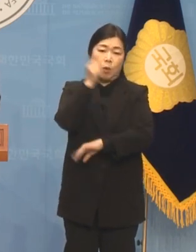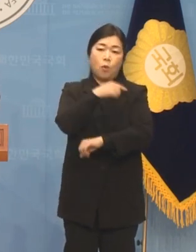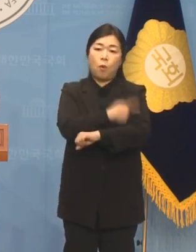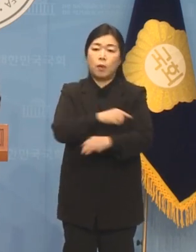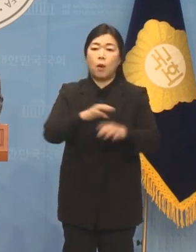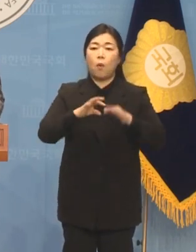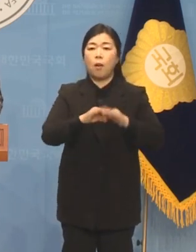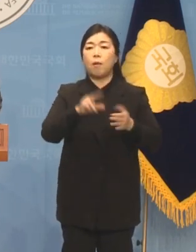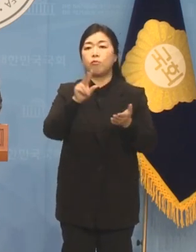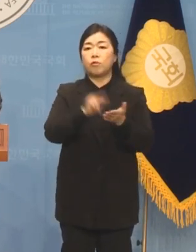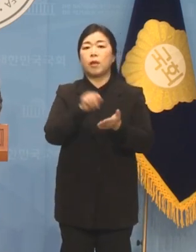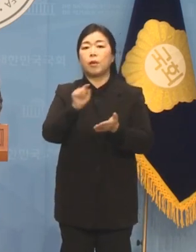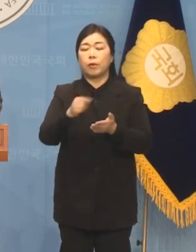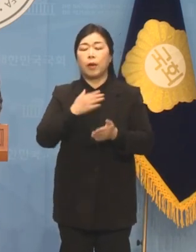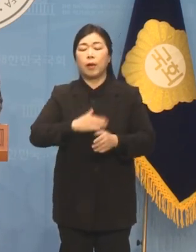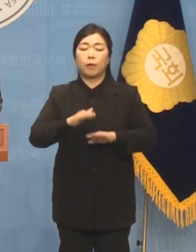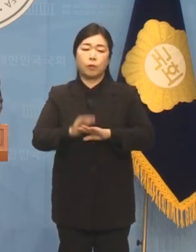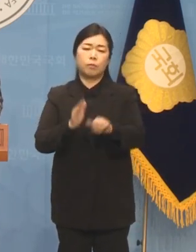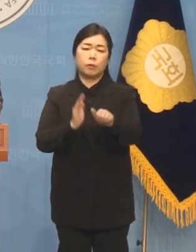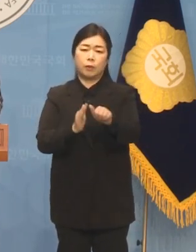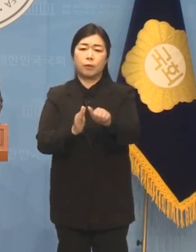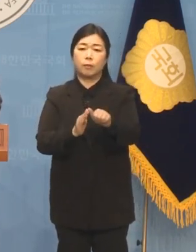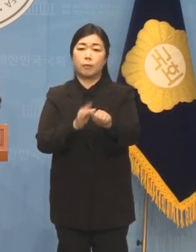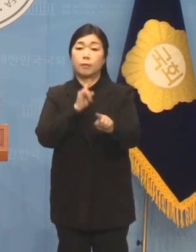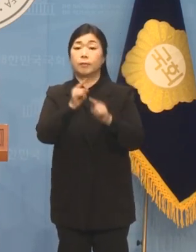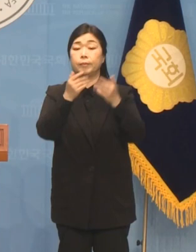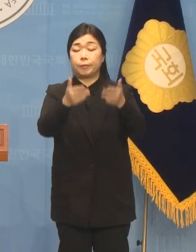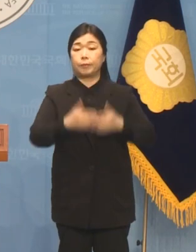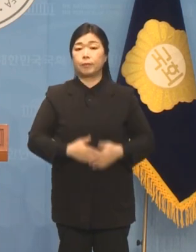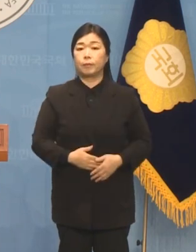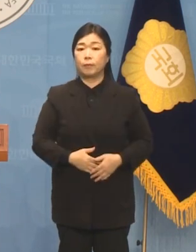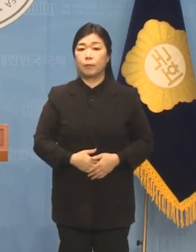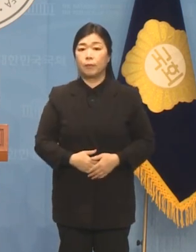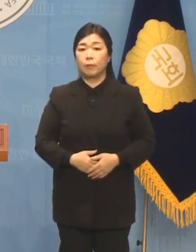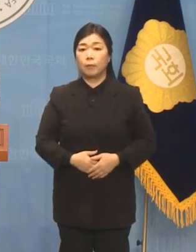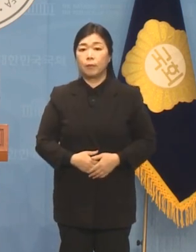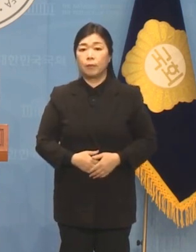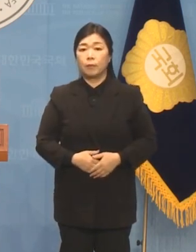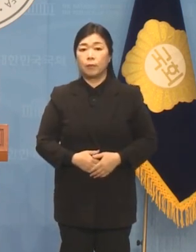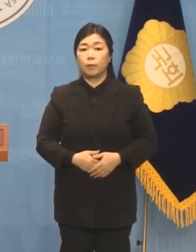것을 기억해 주길 간곡히 부탁드린다.